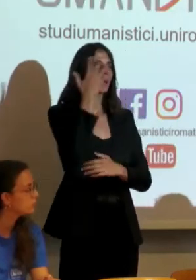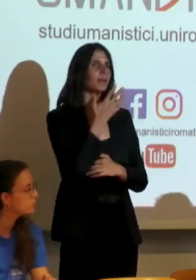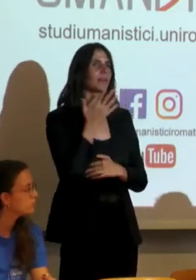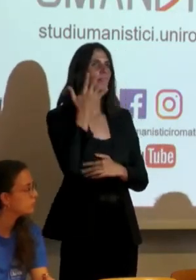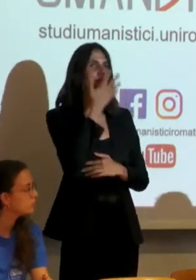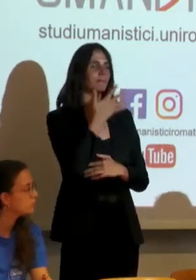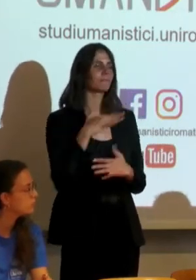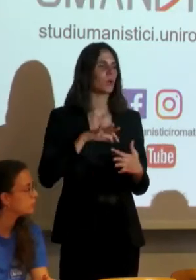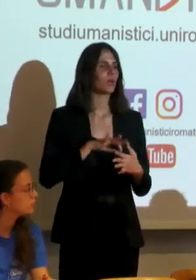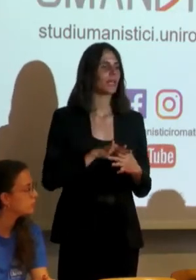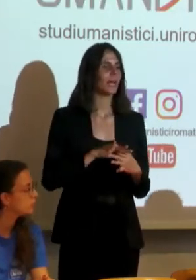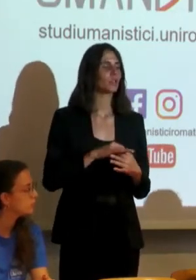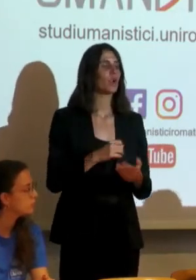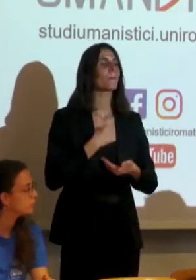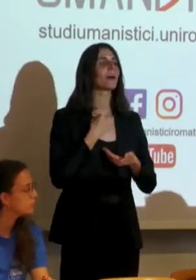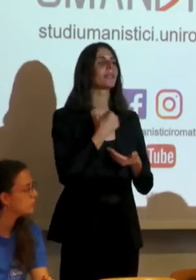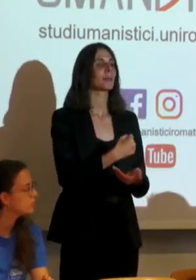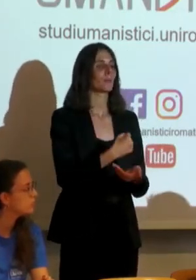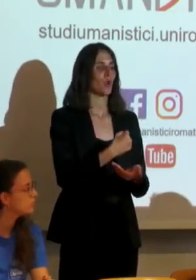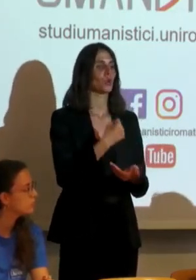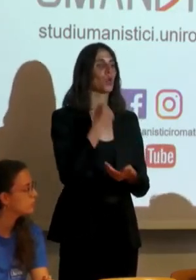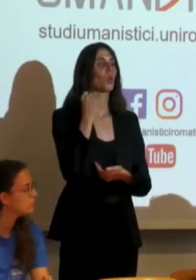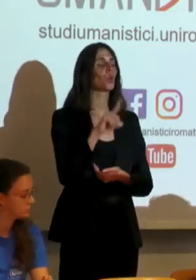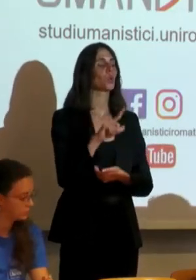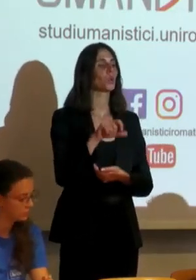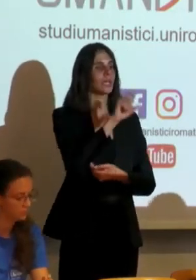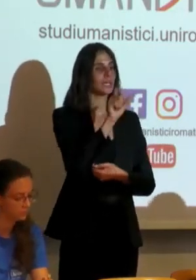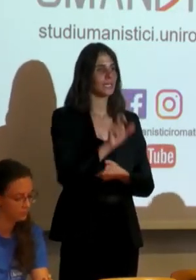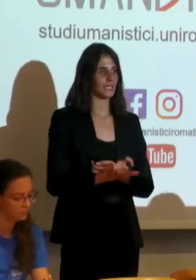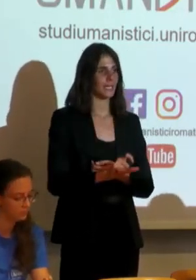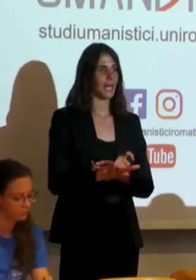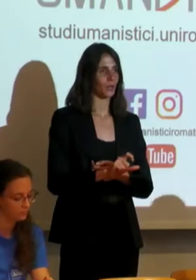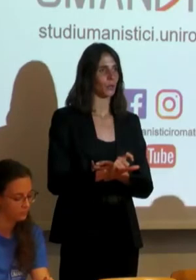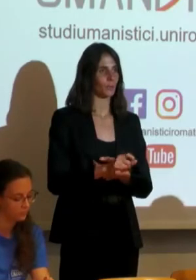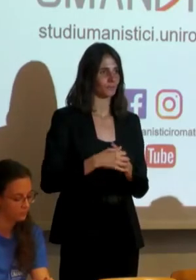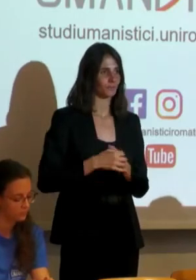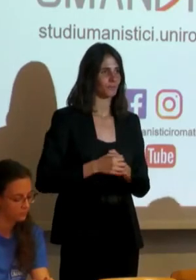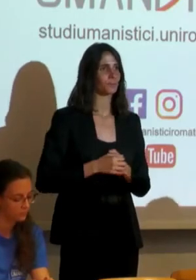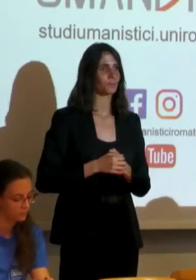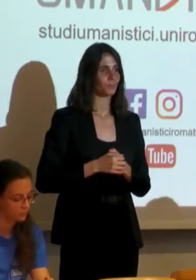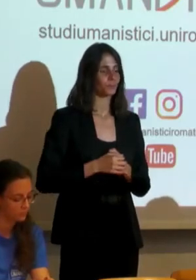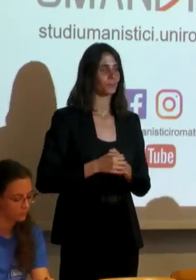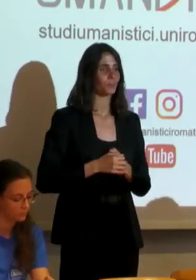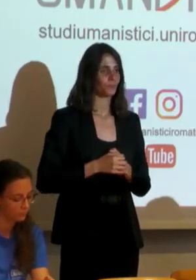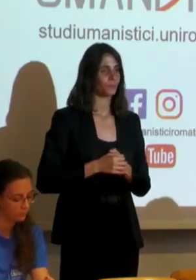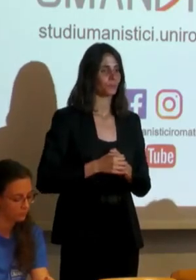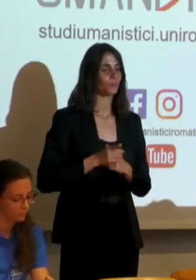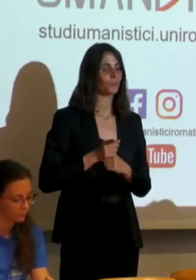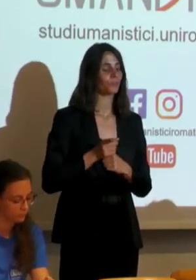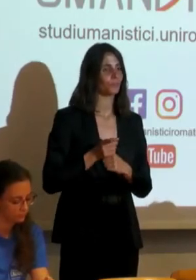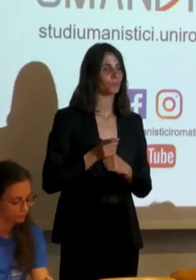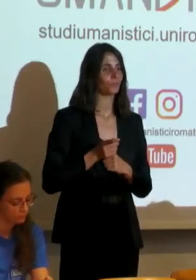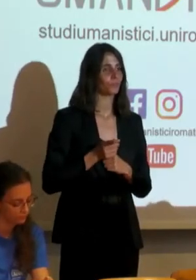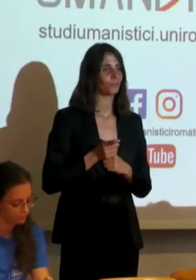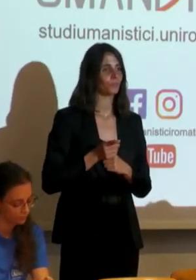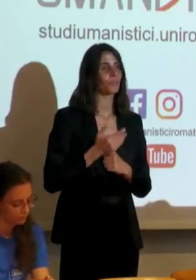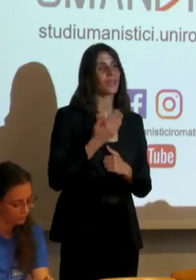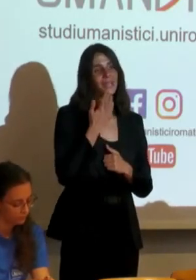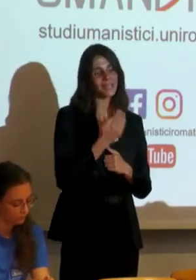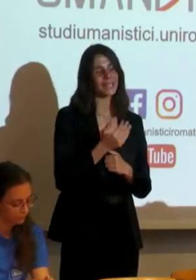culturale italiano, dall'altra invece di esportarlo e metterlo a disposizione attraverso appunto la